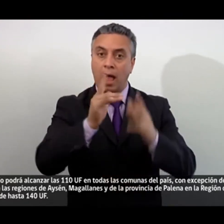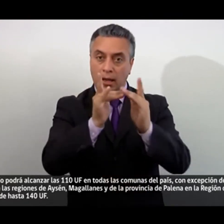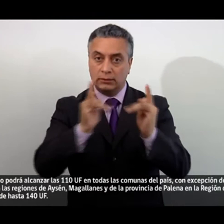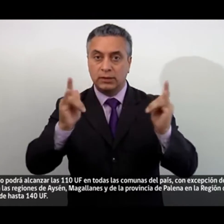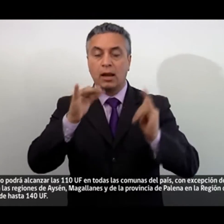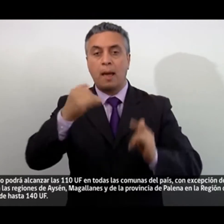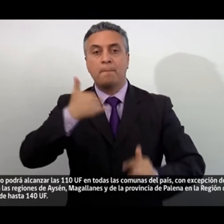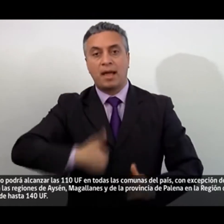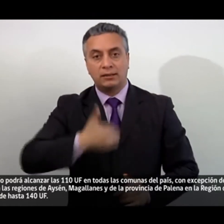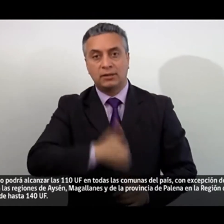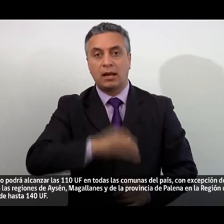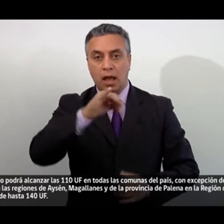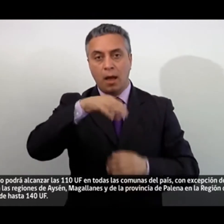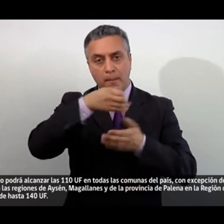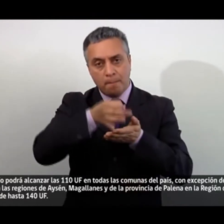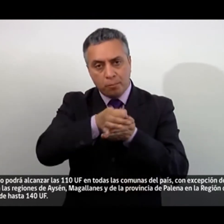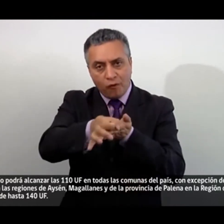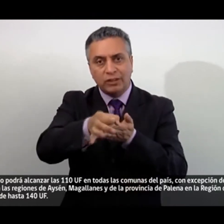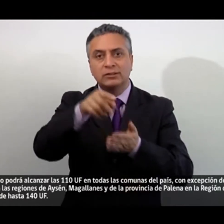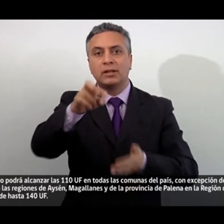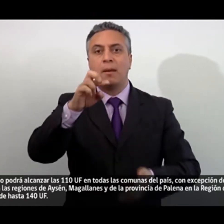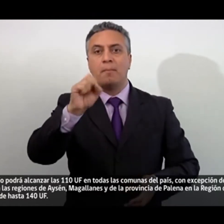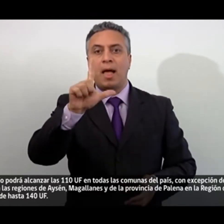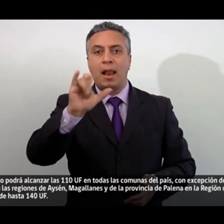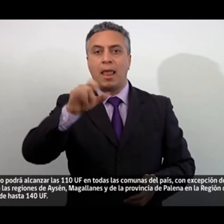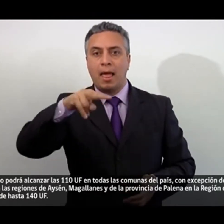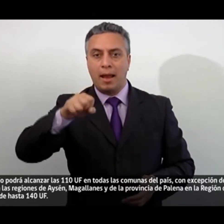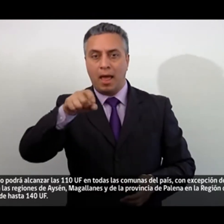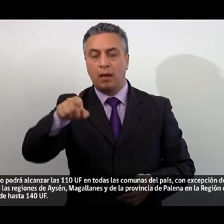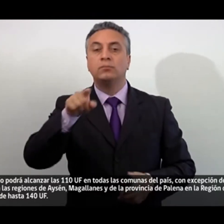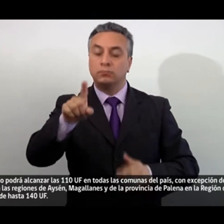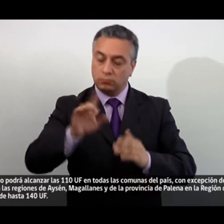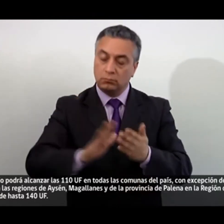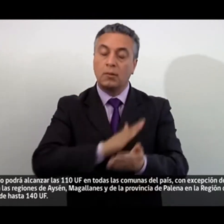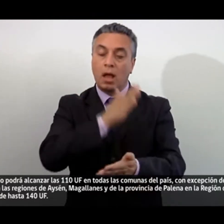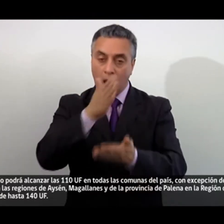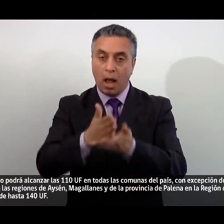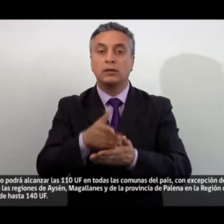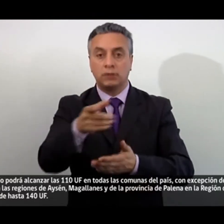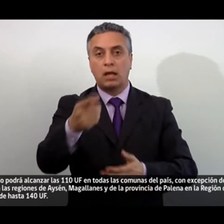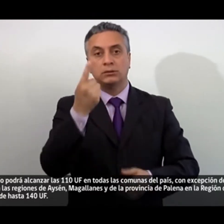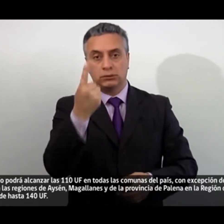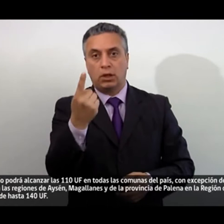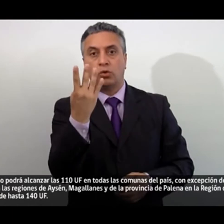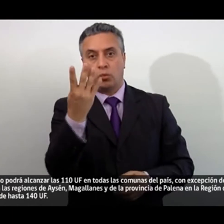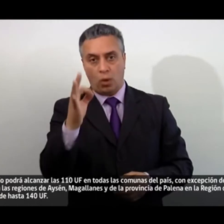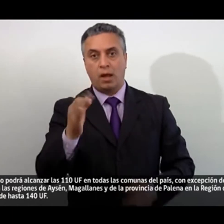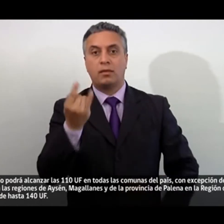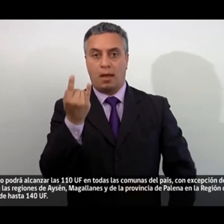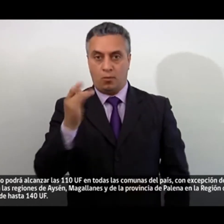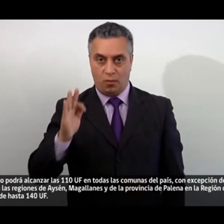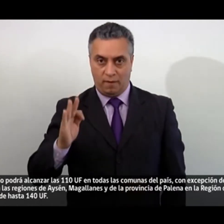Aysén, Magallanes y de la provincia de Palena, en la región de los lagos, donde será de hasta 140